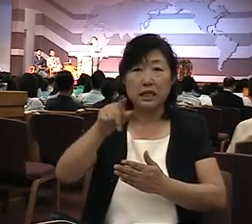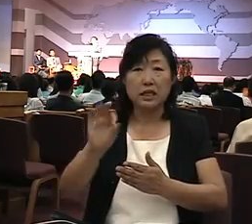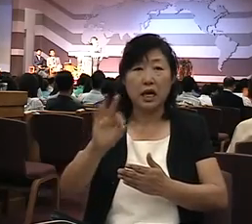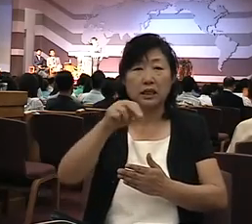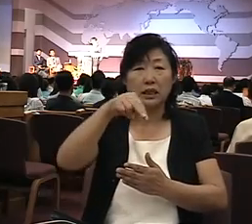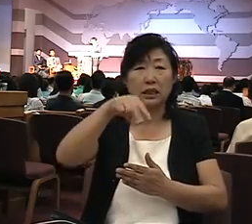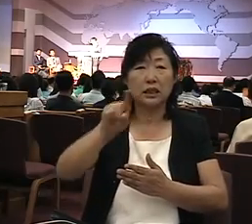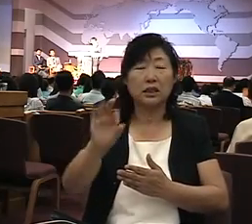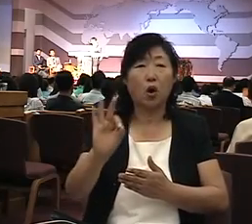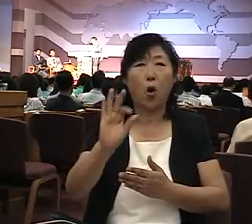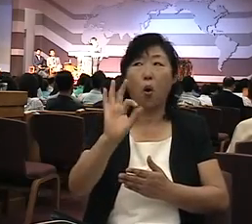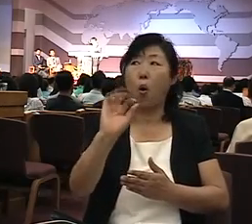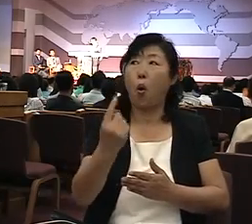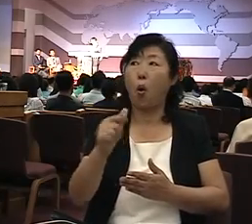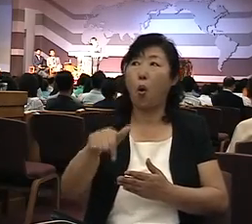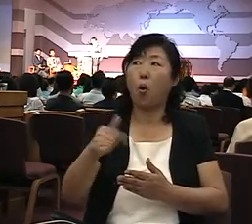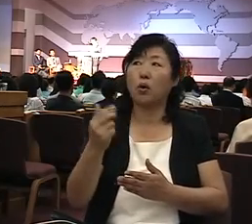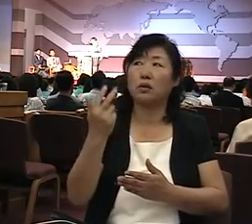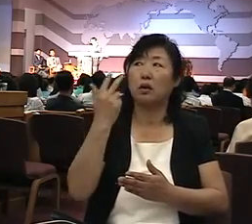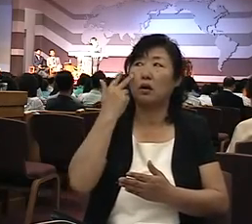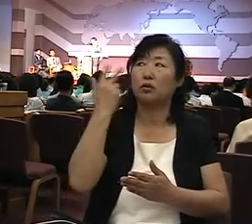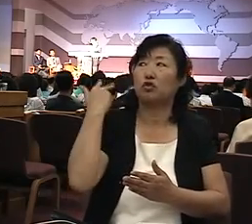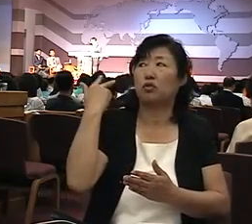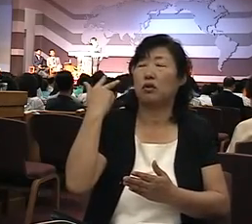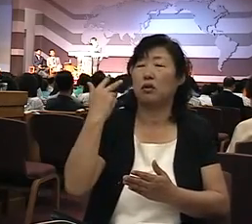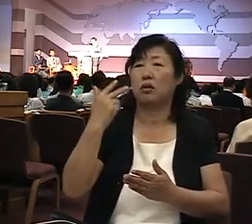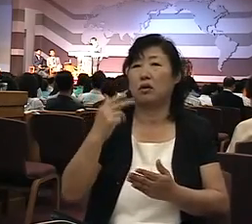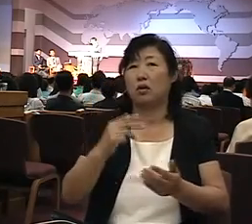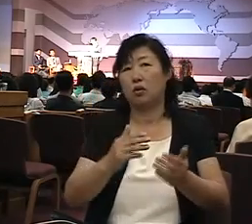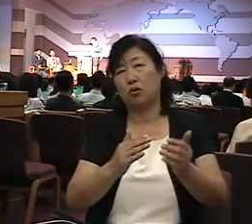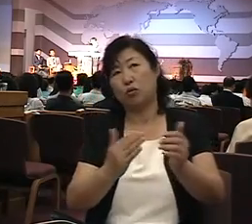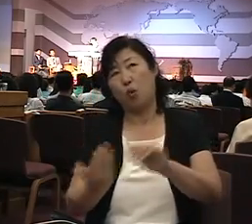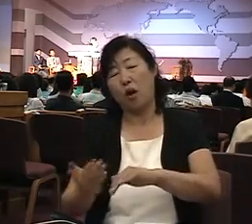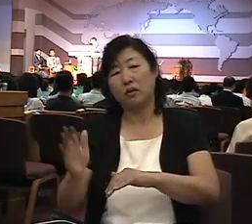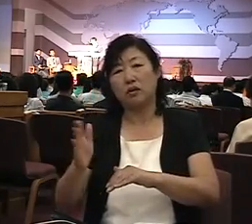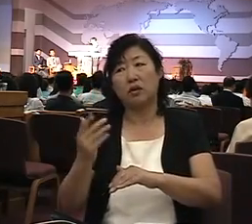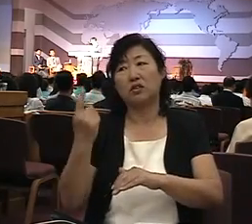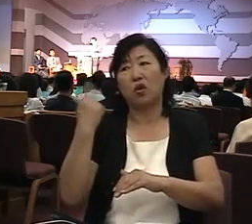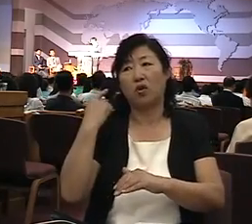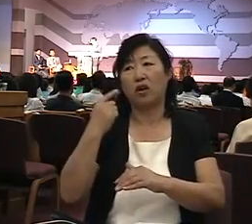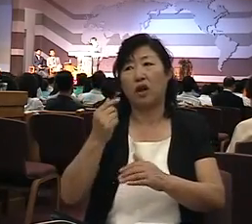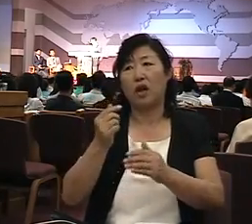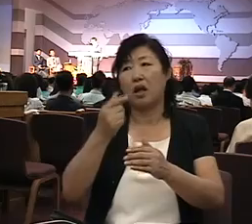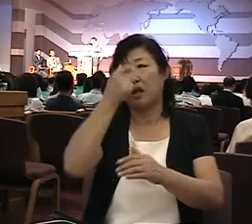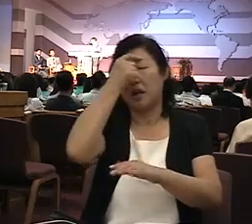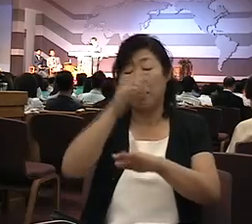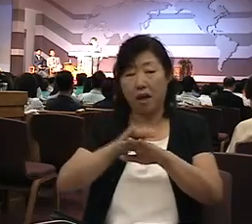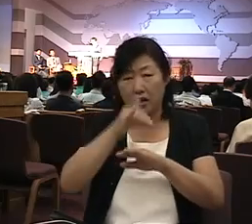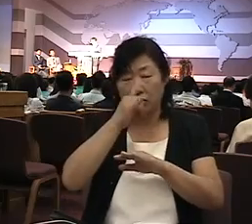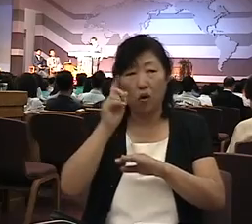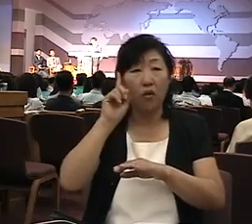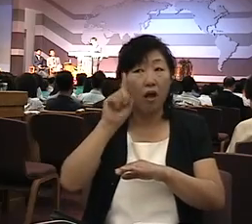중에 소천하셨는데 어제 저녁에 천국 환송 예배가 있었습니다. 내일 오전 노르웨이에